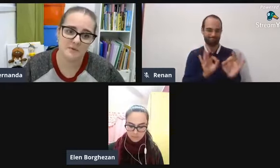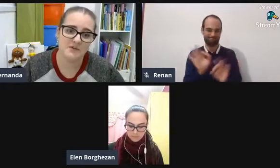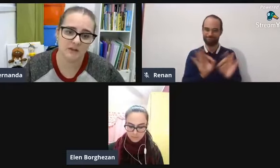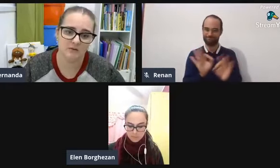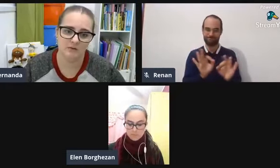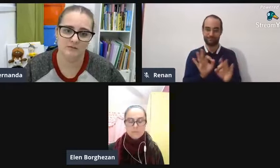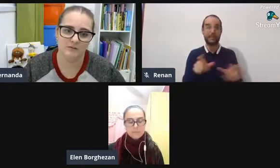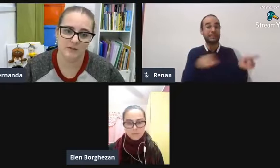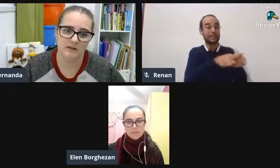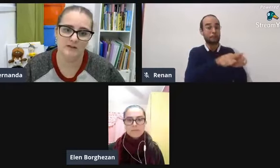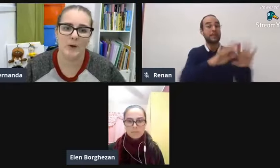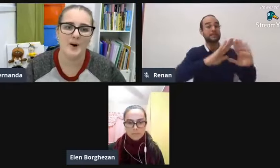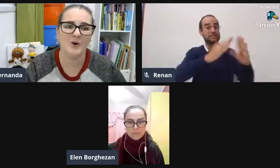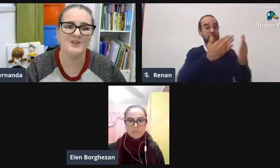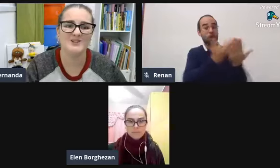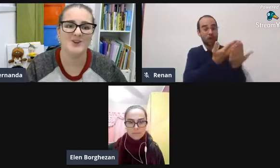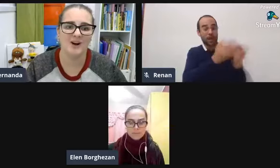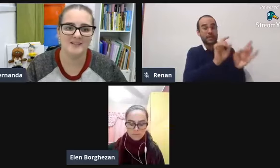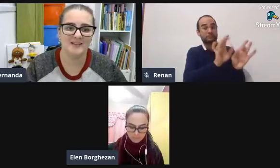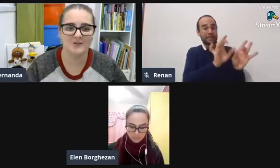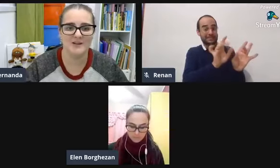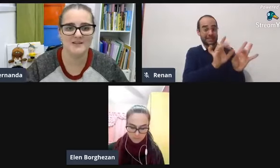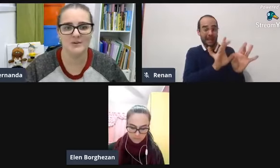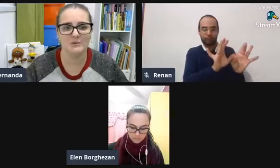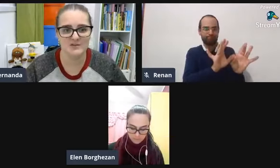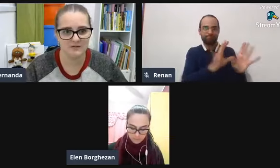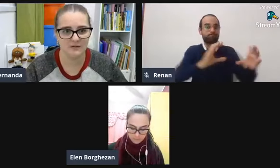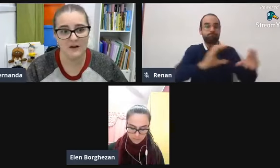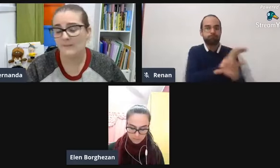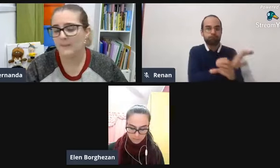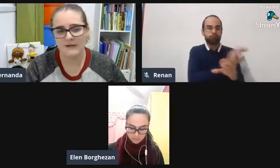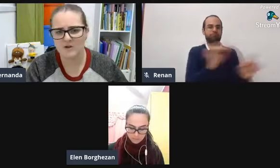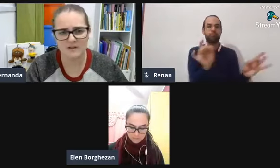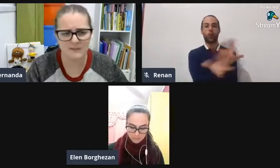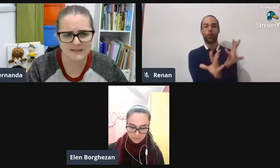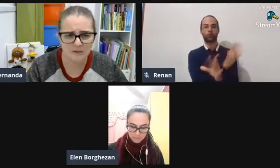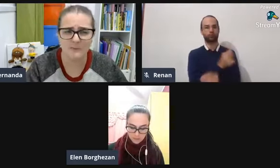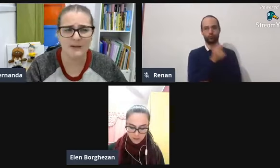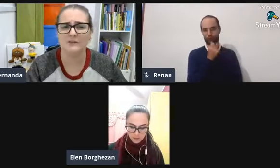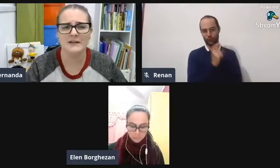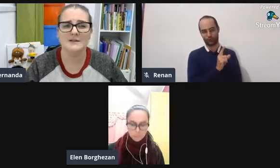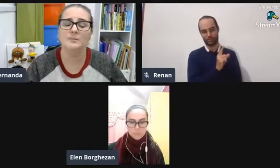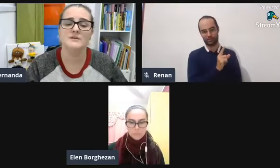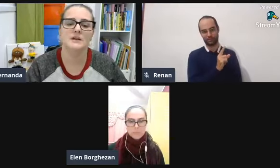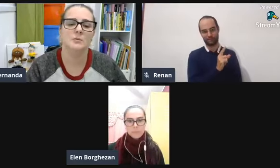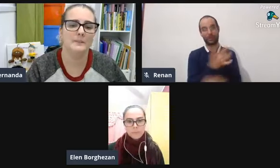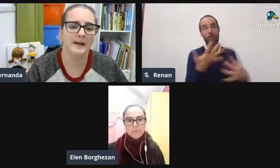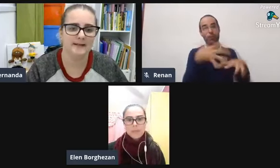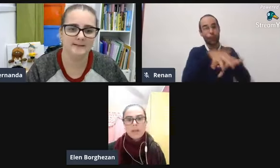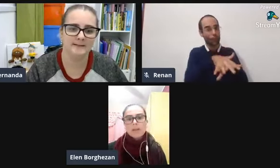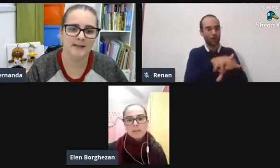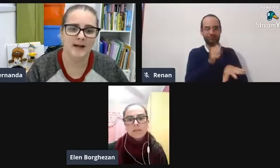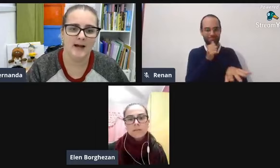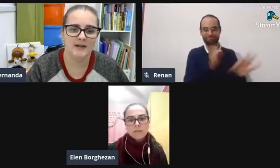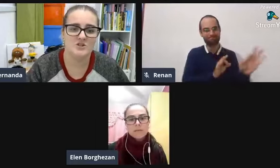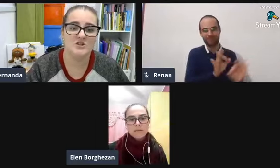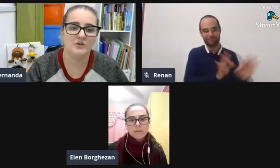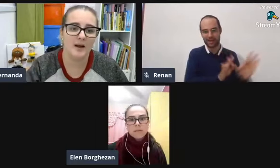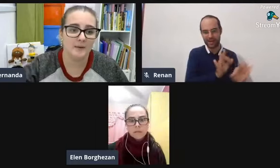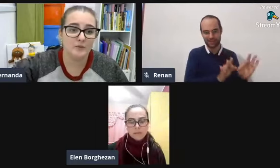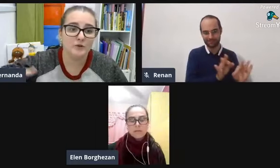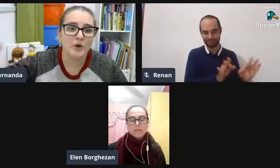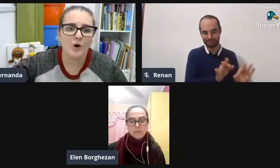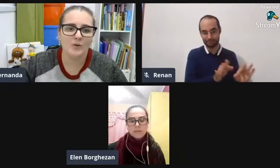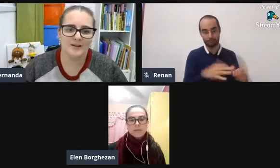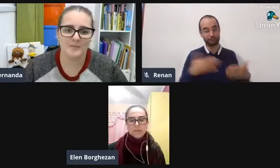estão 100%. Então, não é uma coisa só da educação inclusiva. A escola especial também não está 100% preparada. A gente